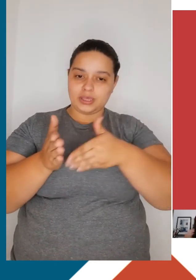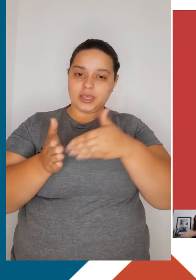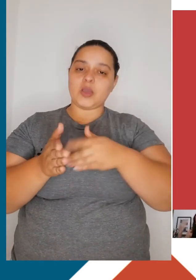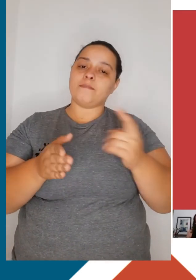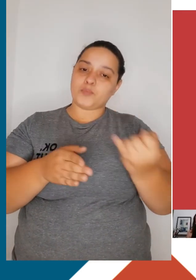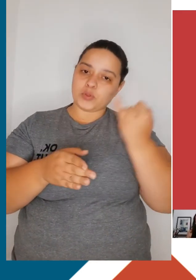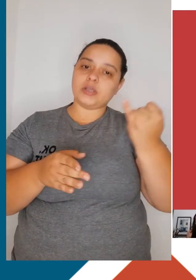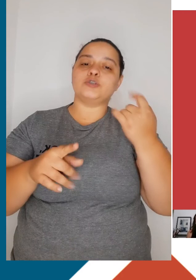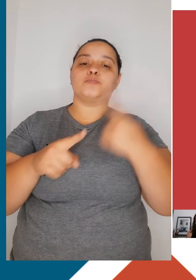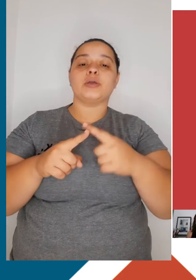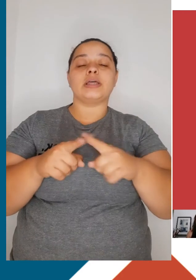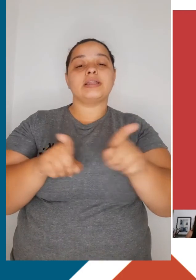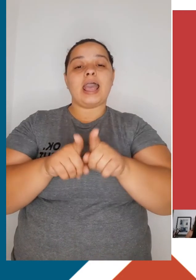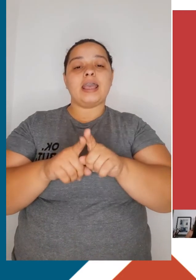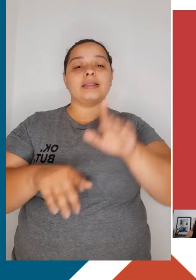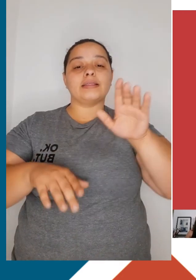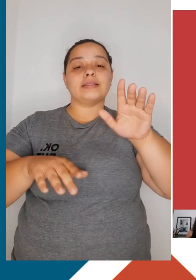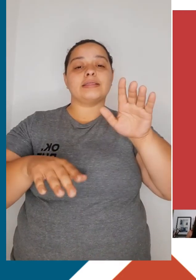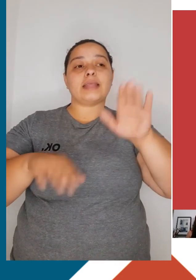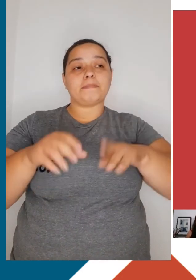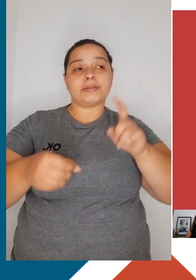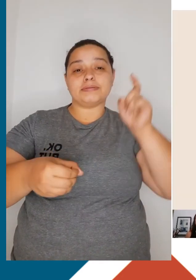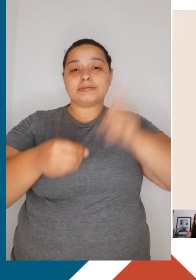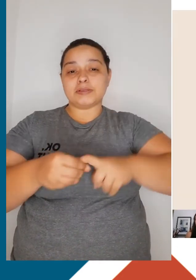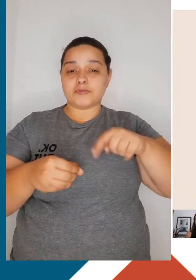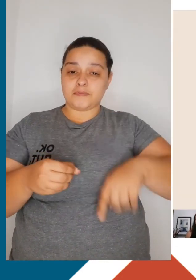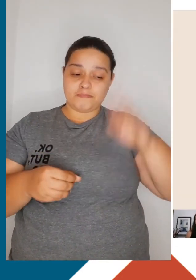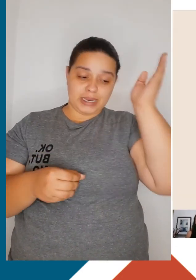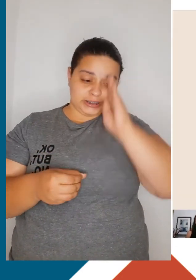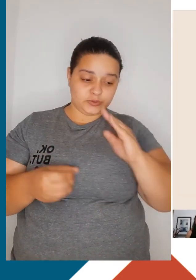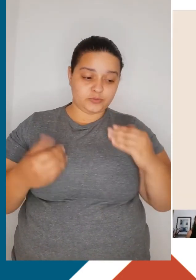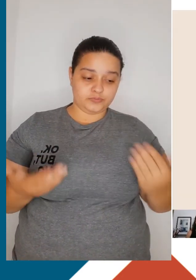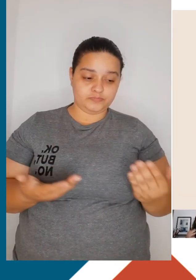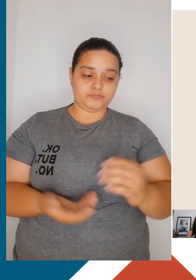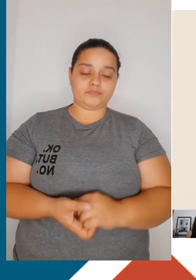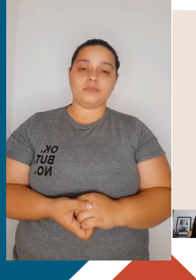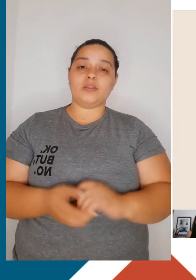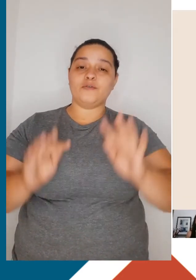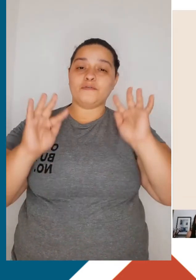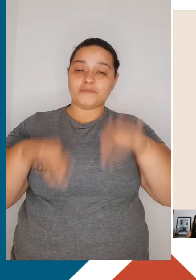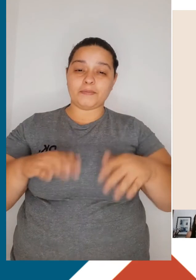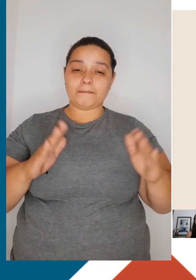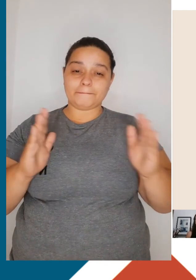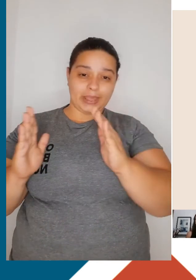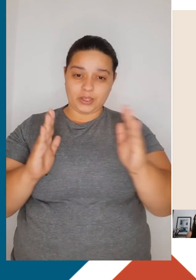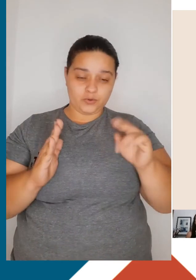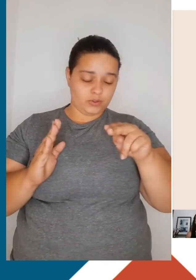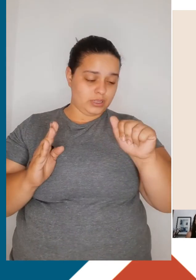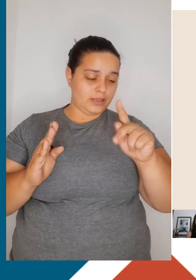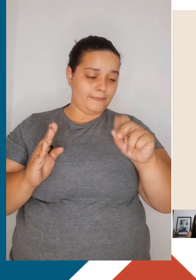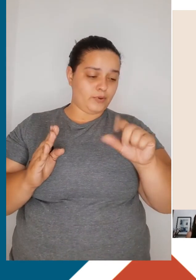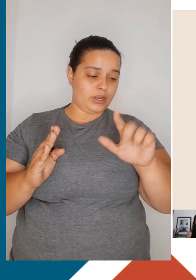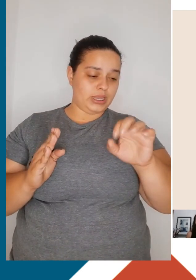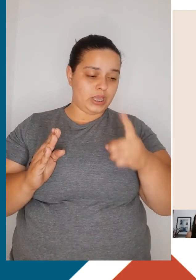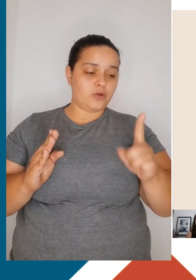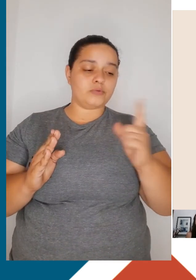Brasil, como veremos nas próximas aulas. Bom, para finalizar, então, com o fim do período napoleônico, a gente tem o Congresso